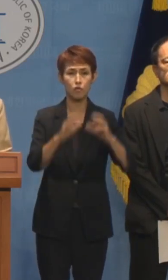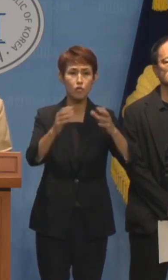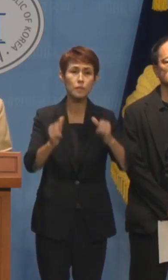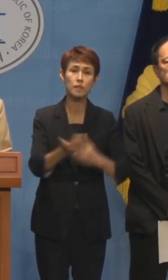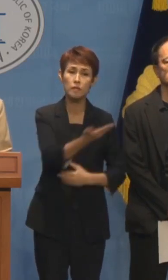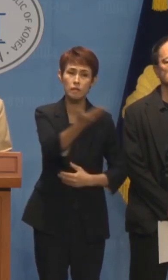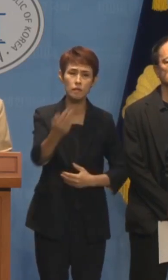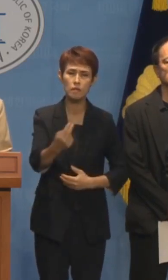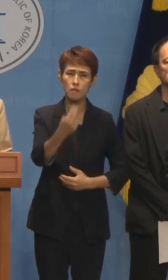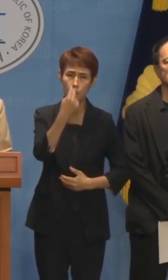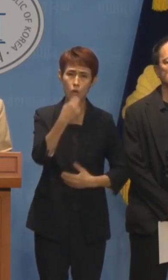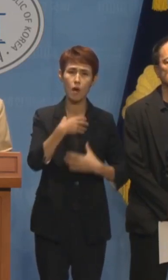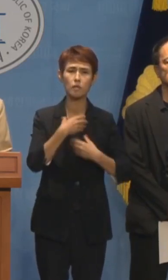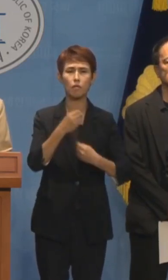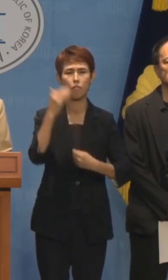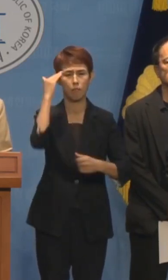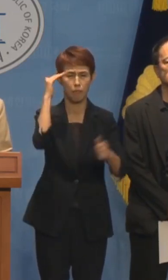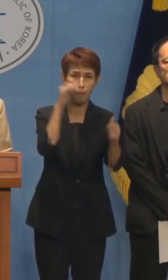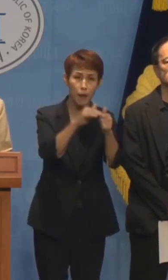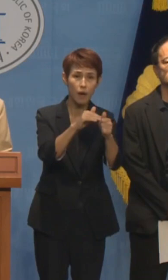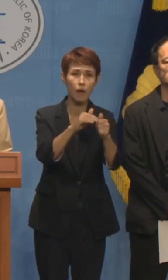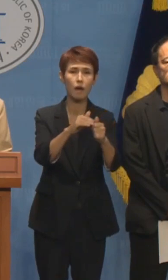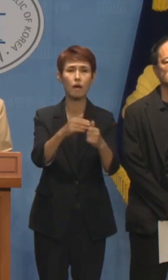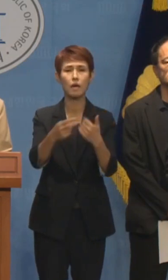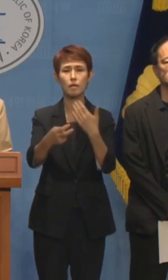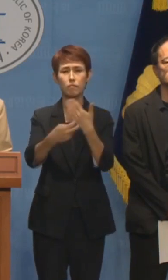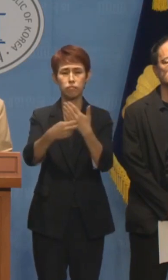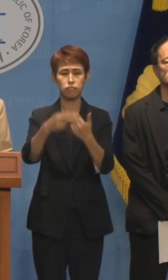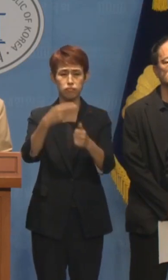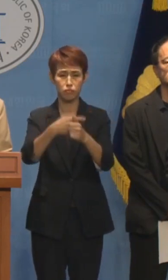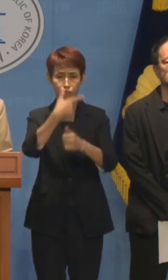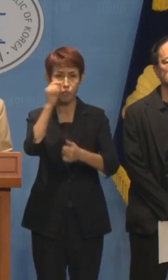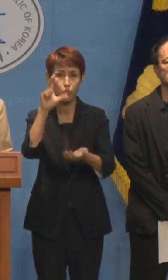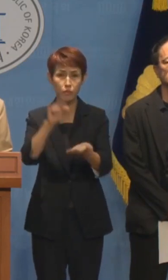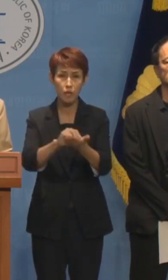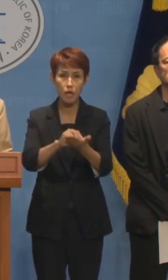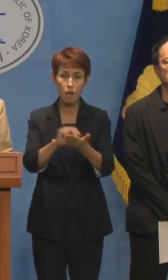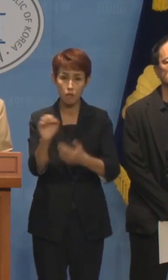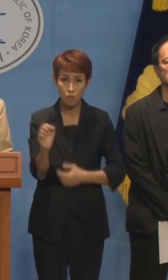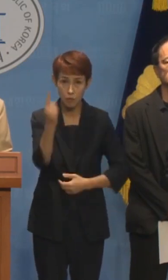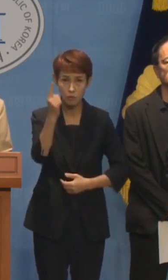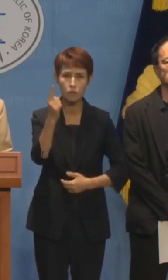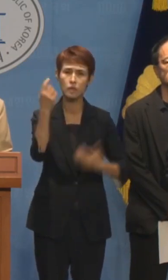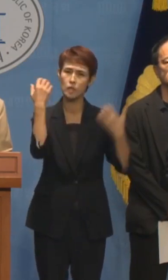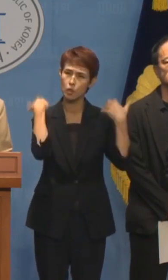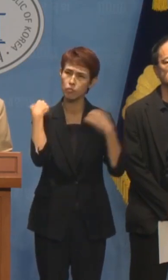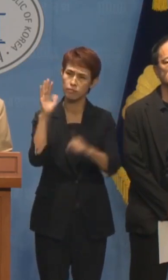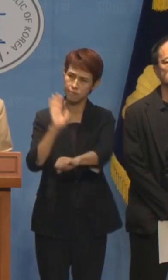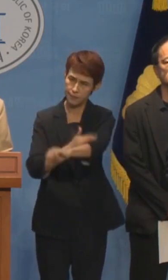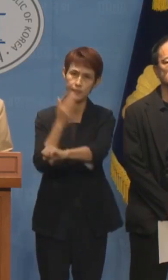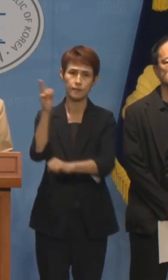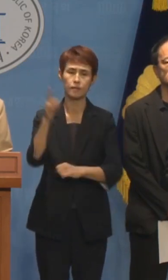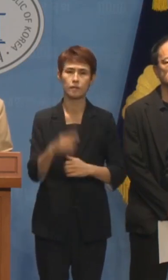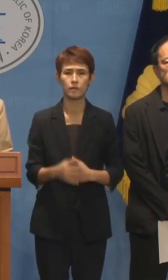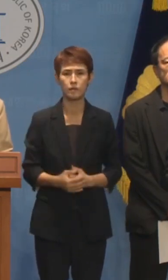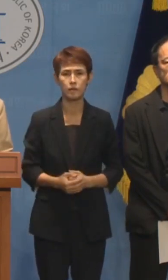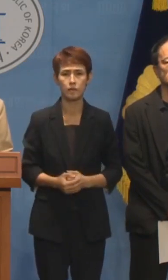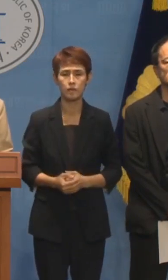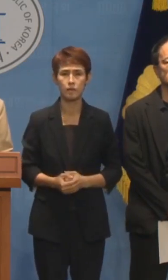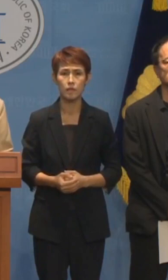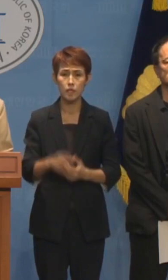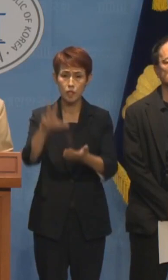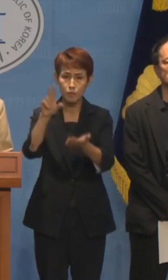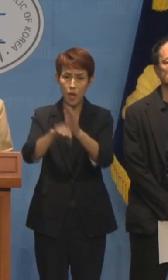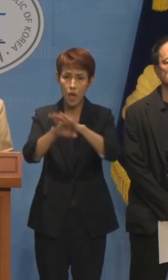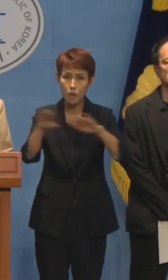안전을 심각하게 위협하는 의료 대란을 야기한 책임은 명백히 정부의 있음을 분명히 밝힙니다 그리고이 문제를